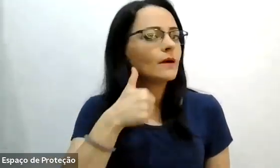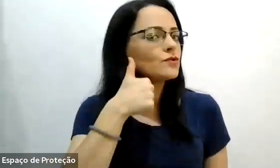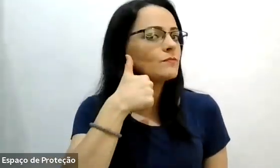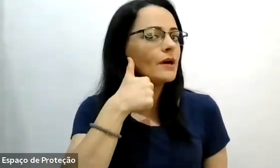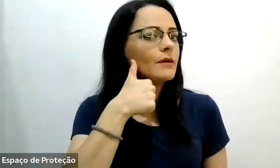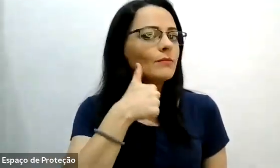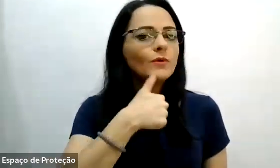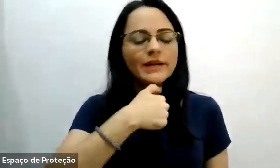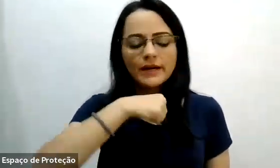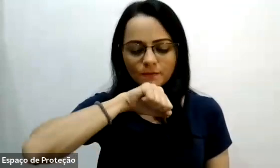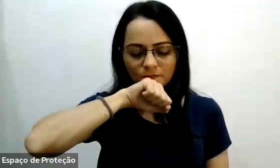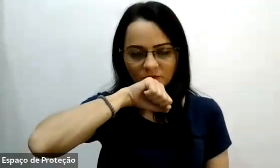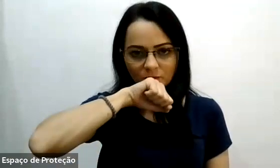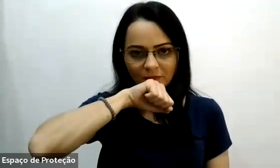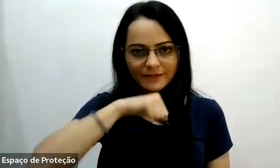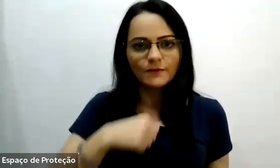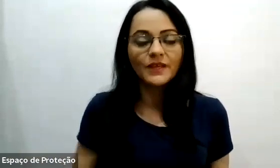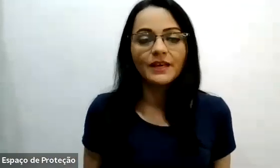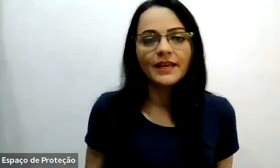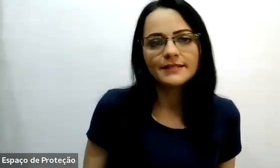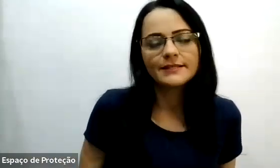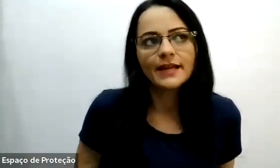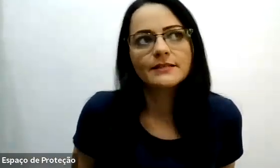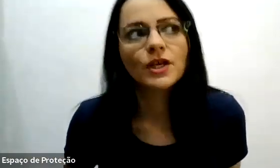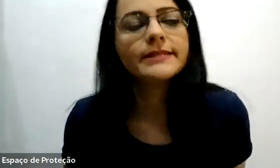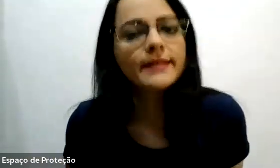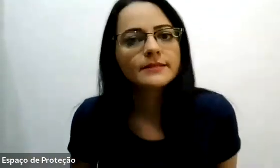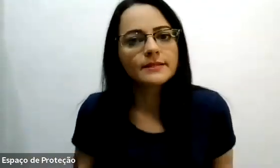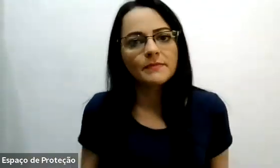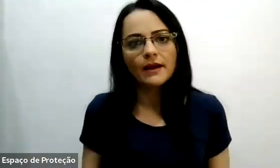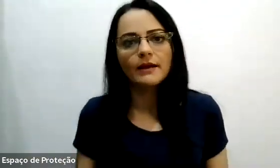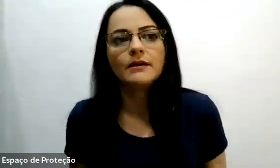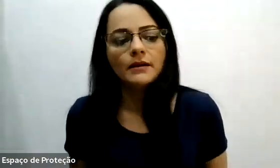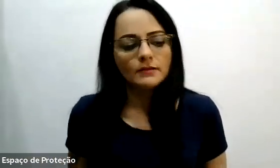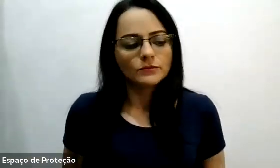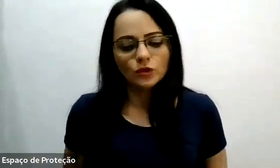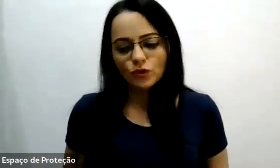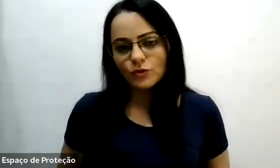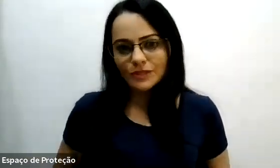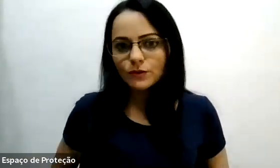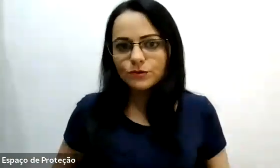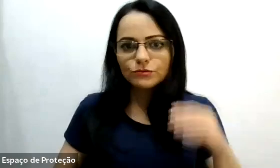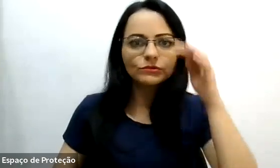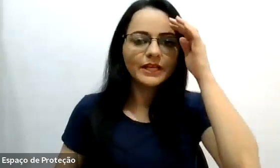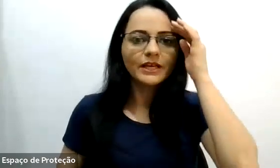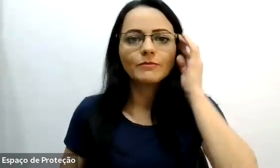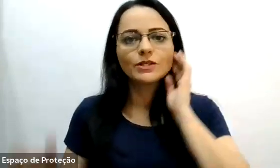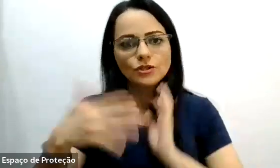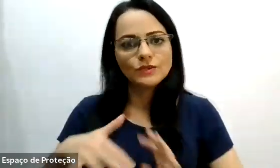Sinal de mãe, mulher, bênção. Esses sinais eu já ensinei assim para todos os meus alunos, né, que eu imagino